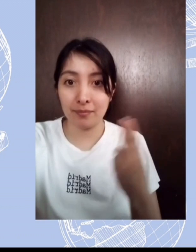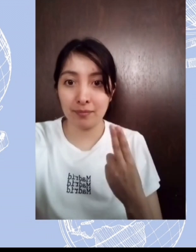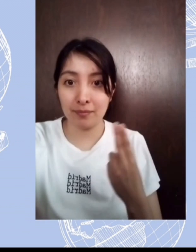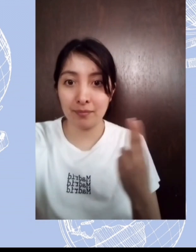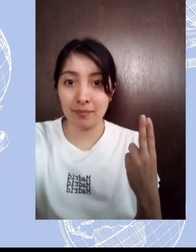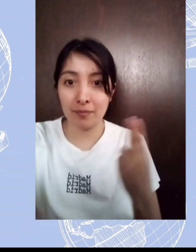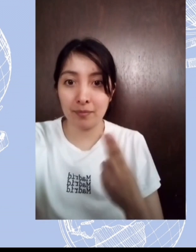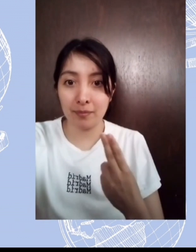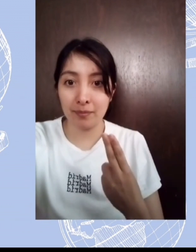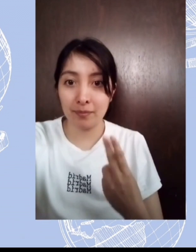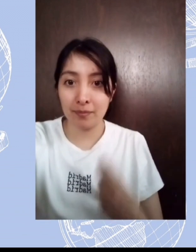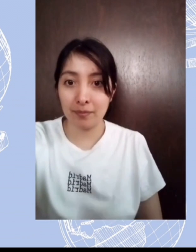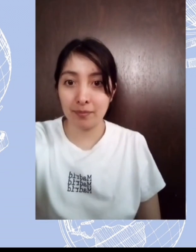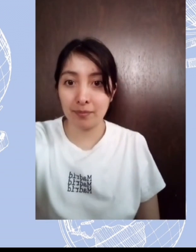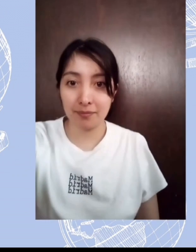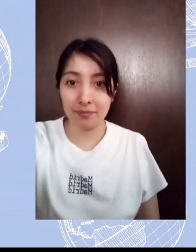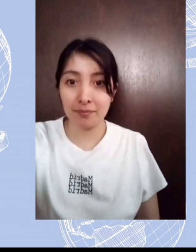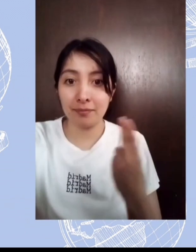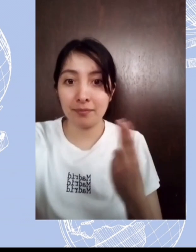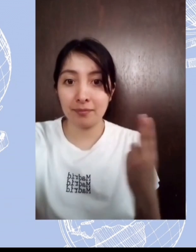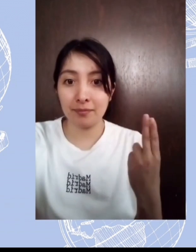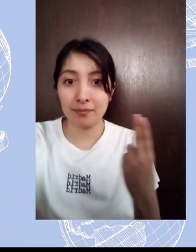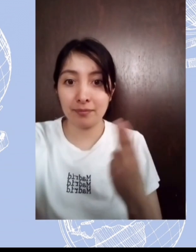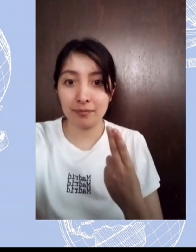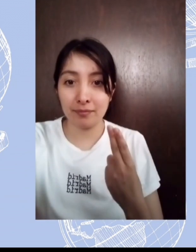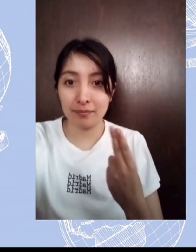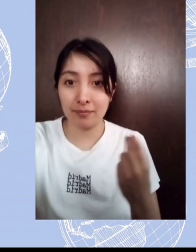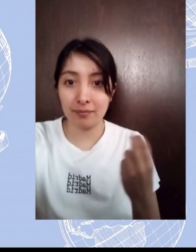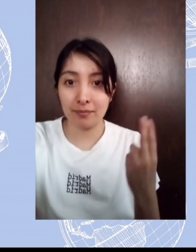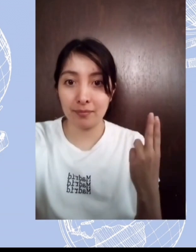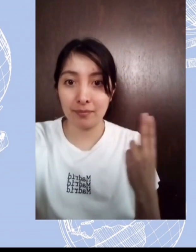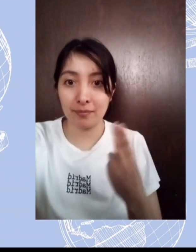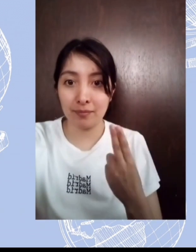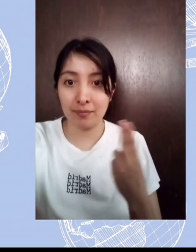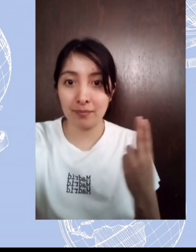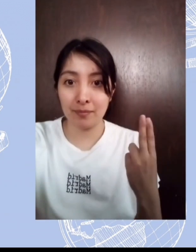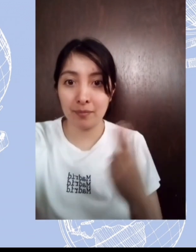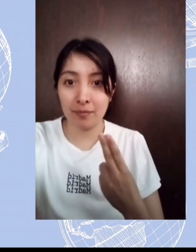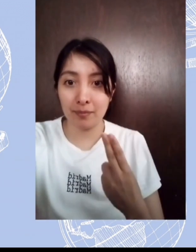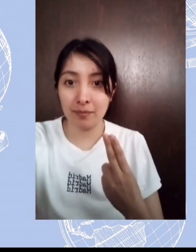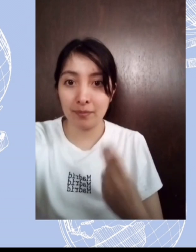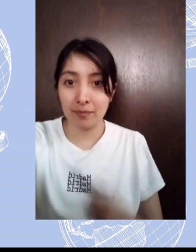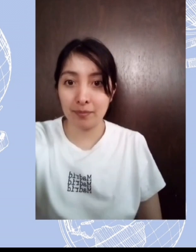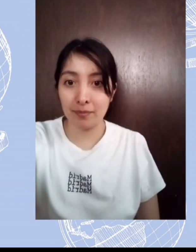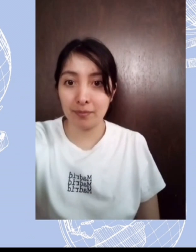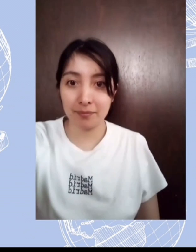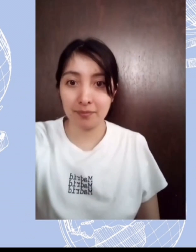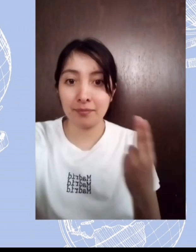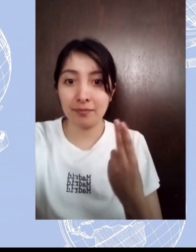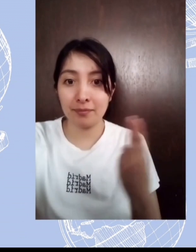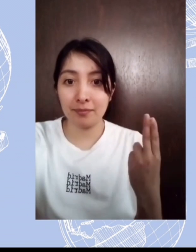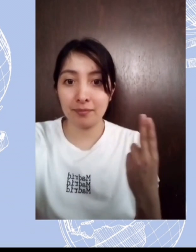movimientos. Primero, con el dedo índice y anular extendidos, se hace un movimiento de izquierda a